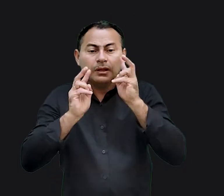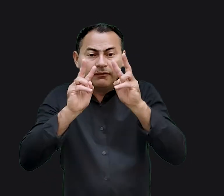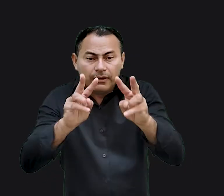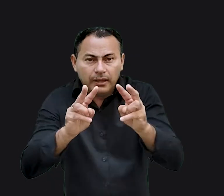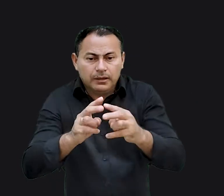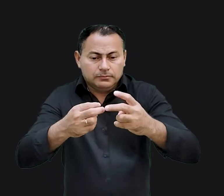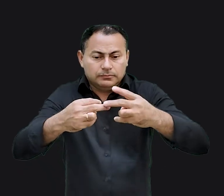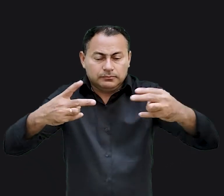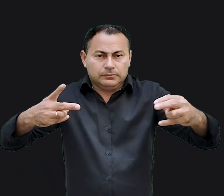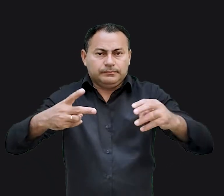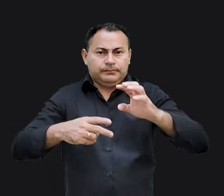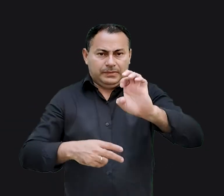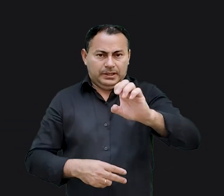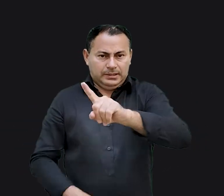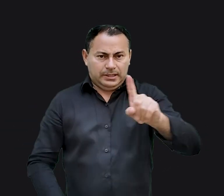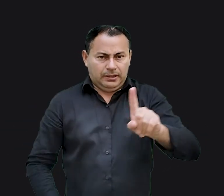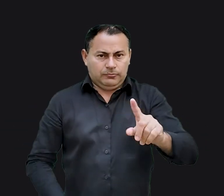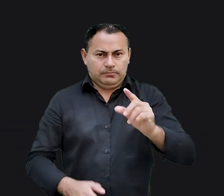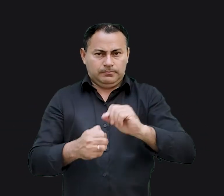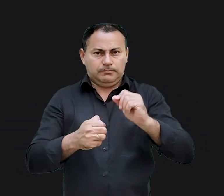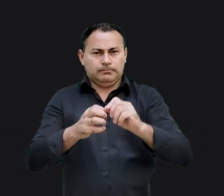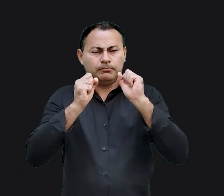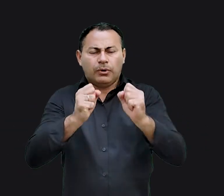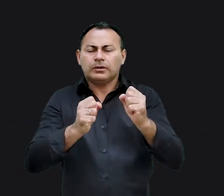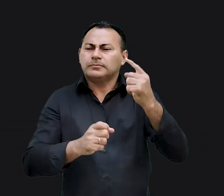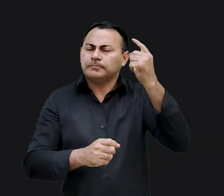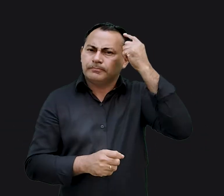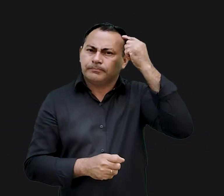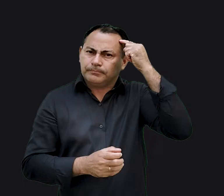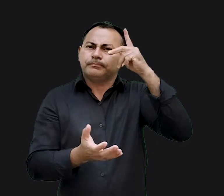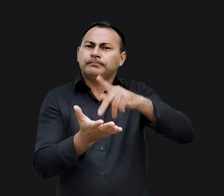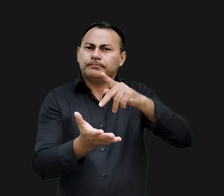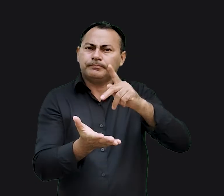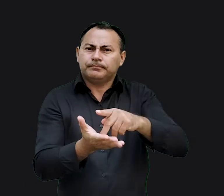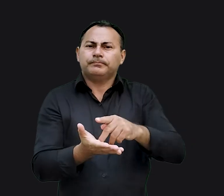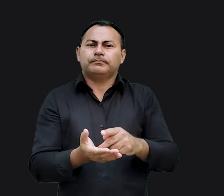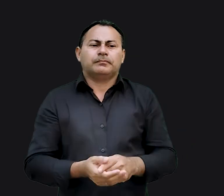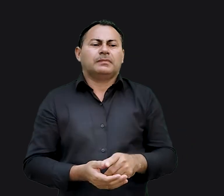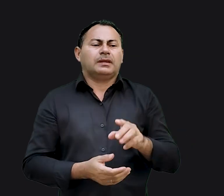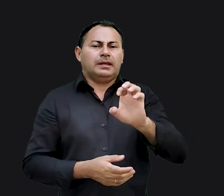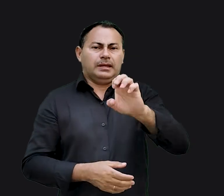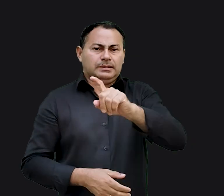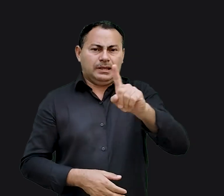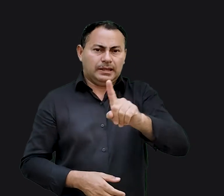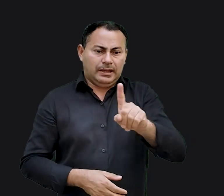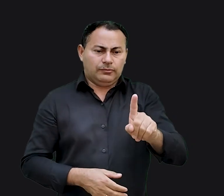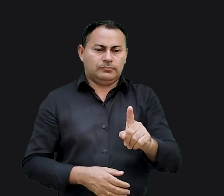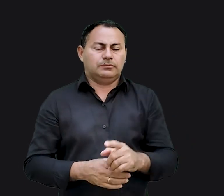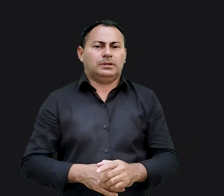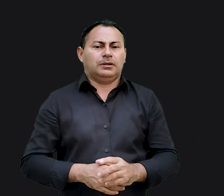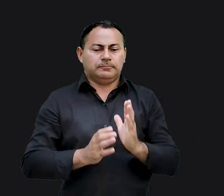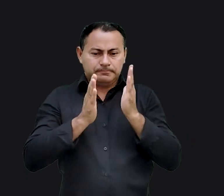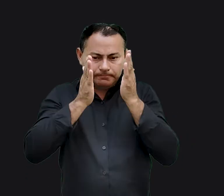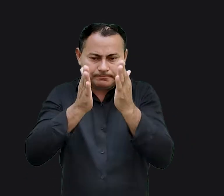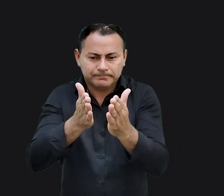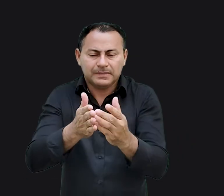Quando você descobre as coisas que Ezequiel fez, pode até pensar que realmente ele estava com seu